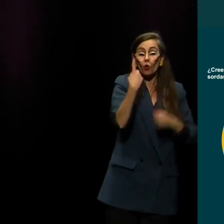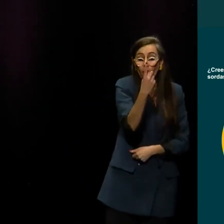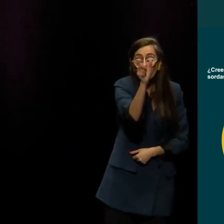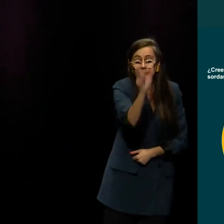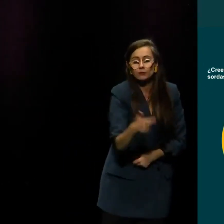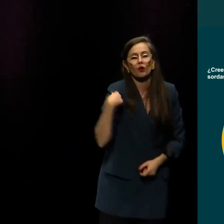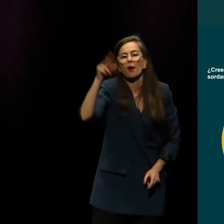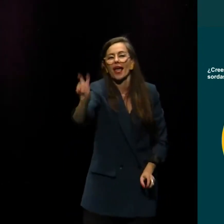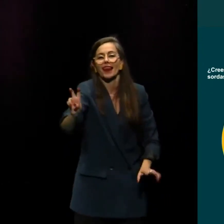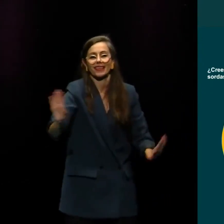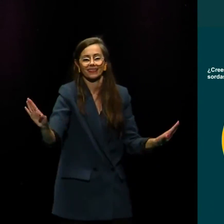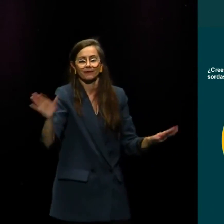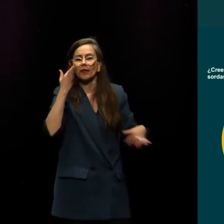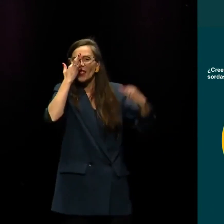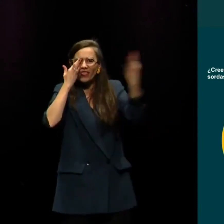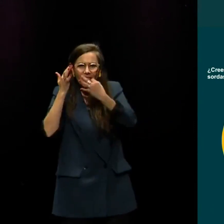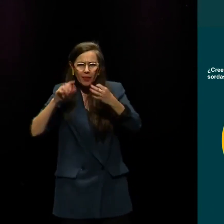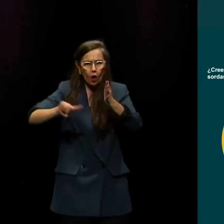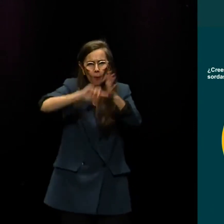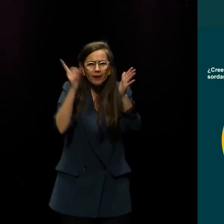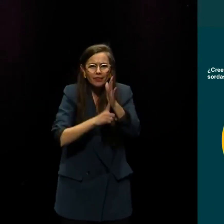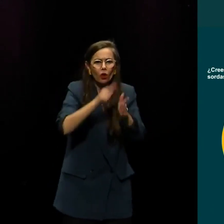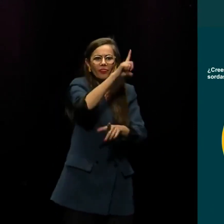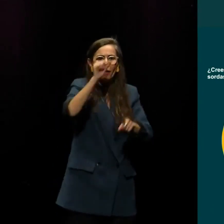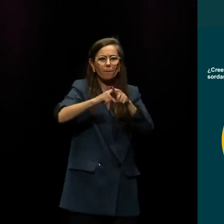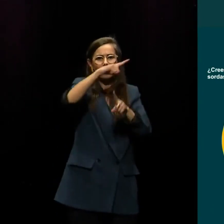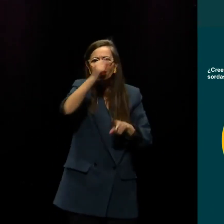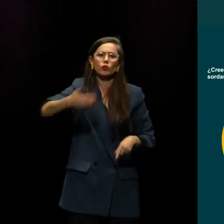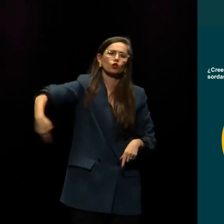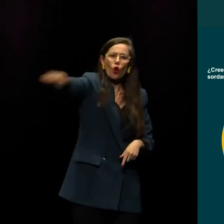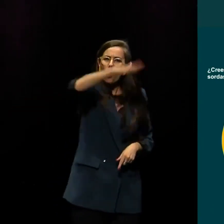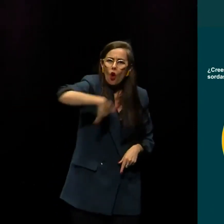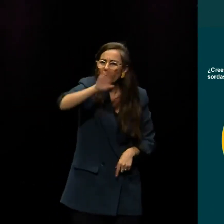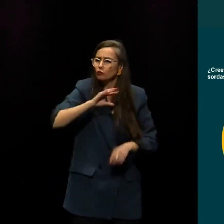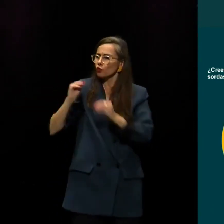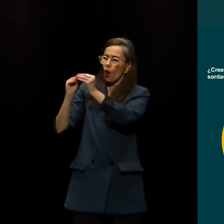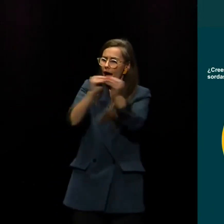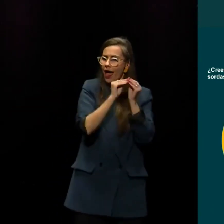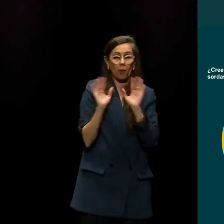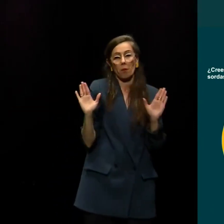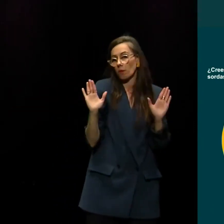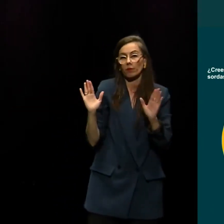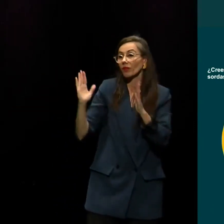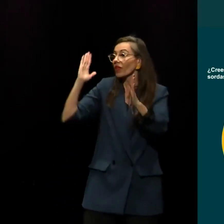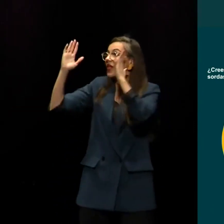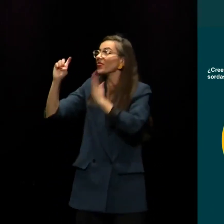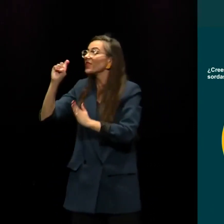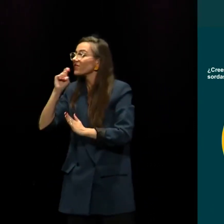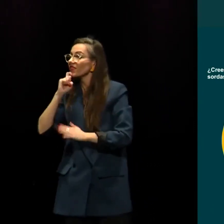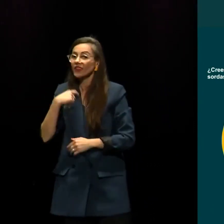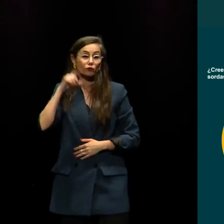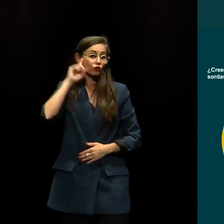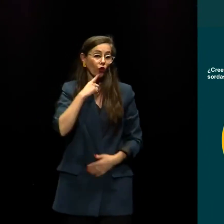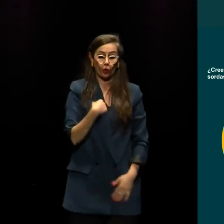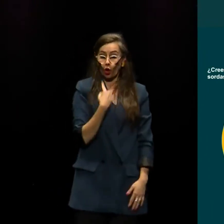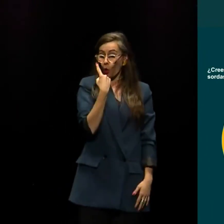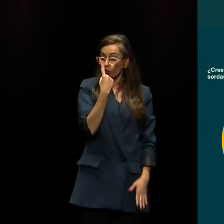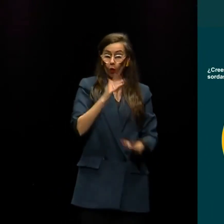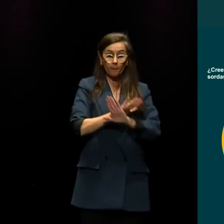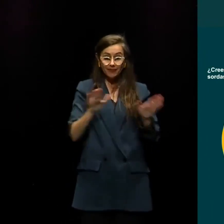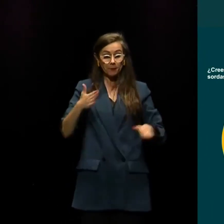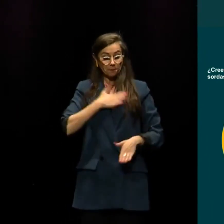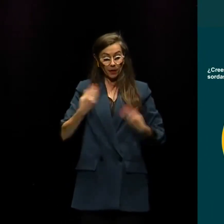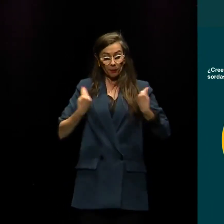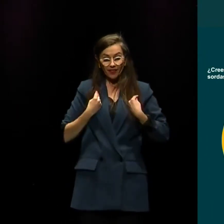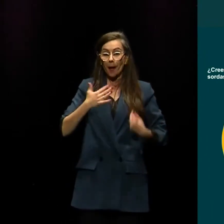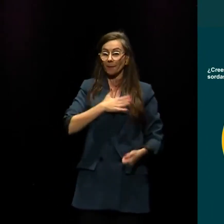Comentaban que, a pesar de que hemos vivido en situación de pandemia con todo lo que ello ha conllevado, las